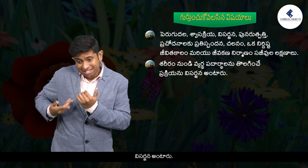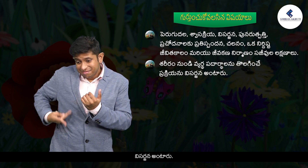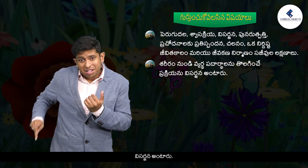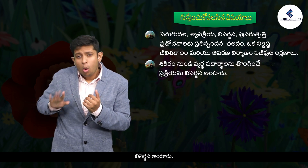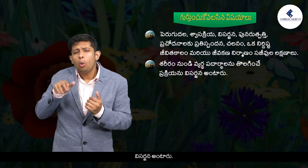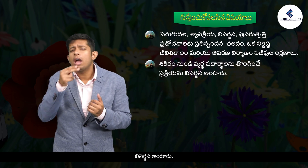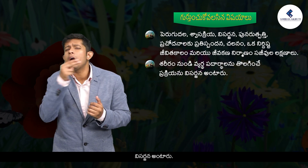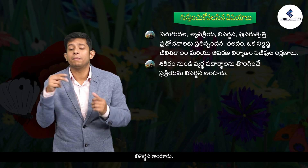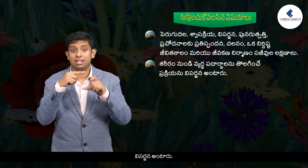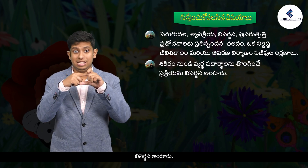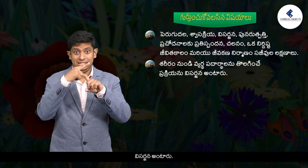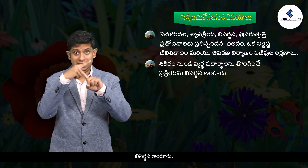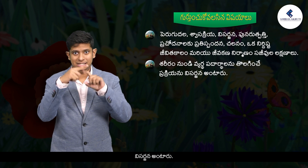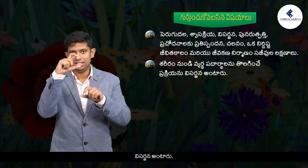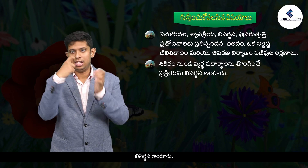విసర్జన అంటారు.